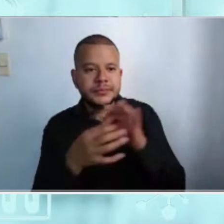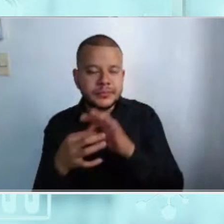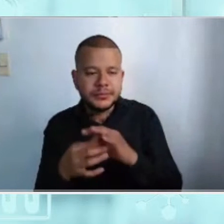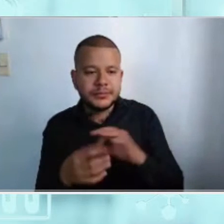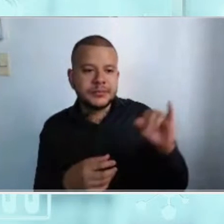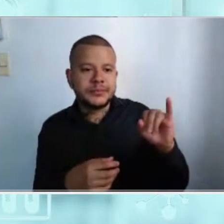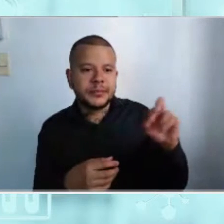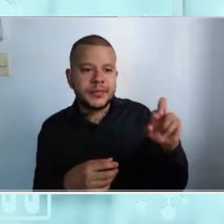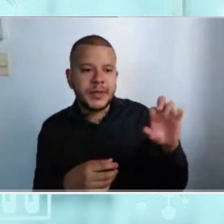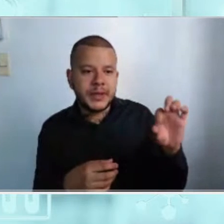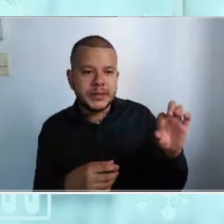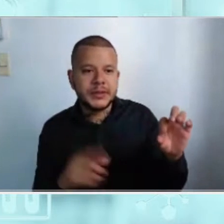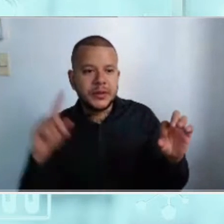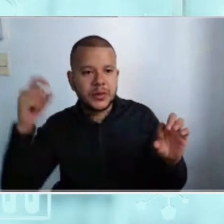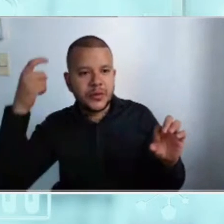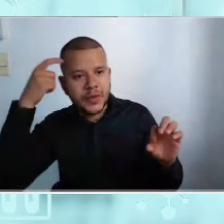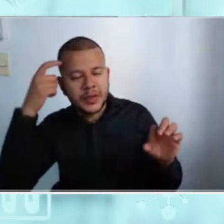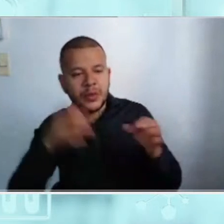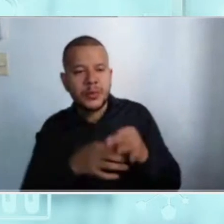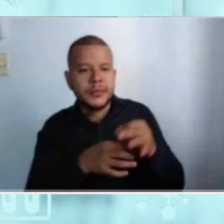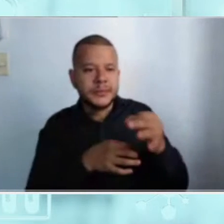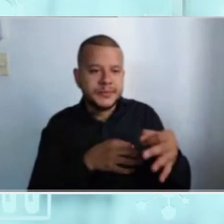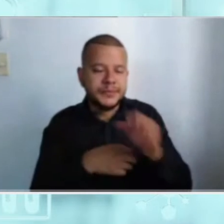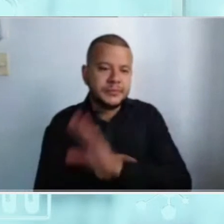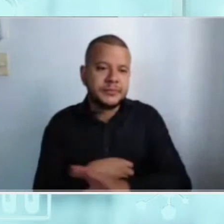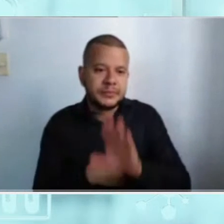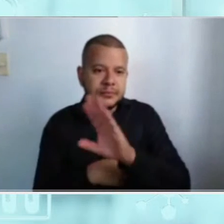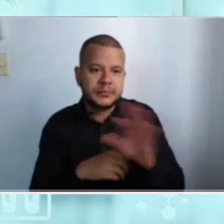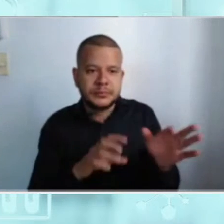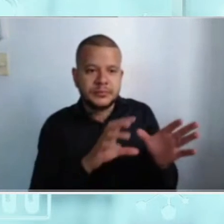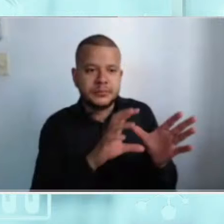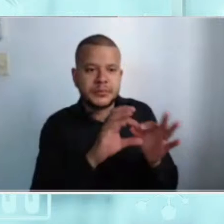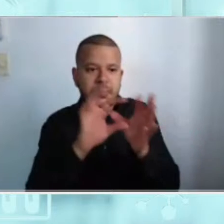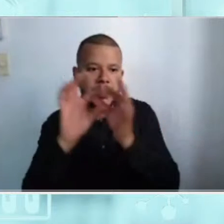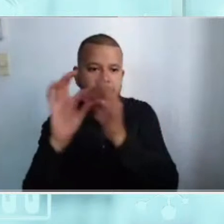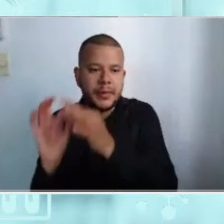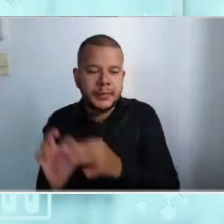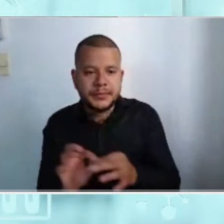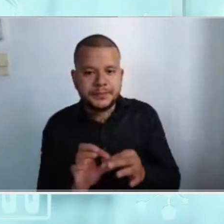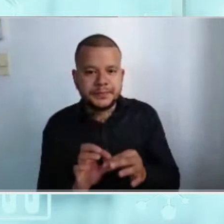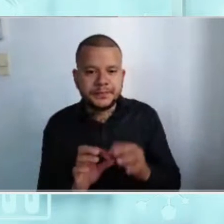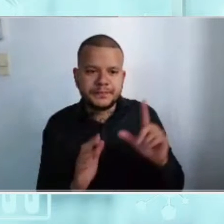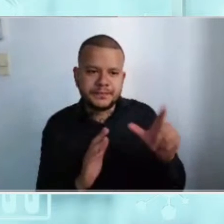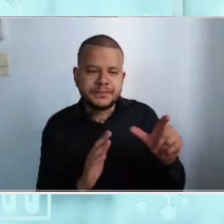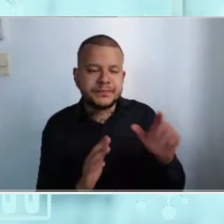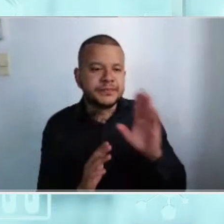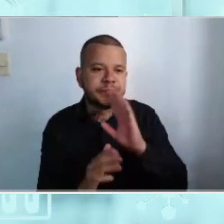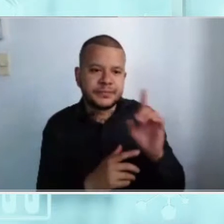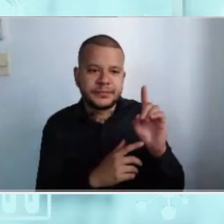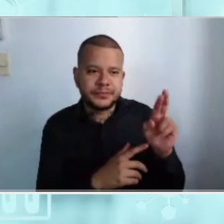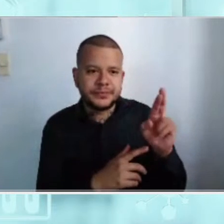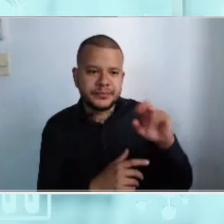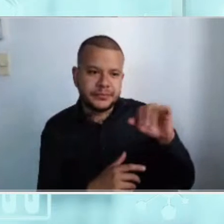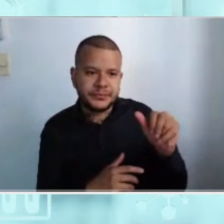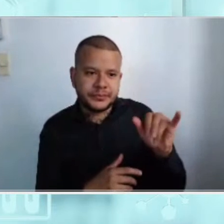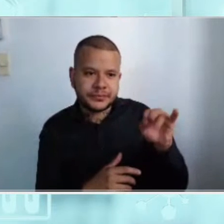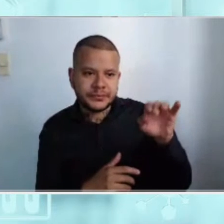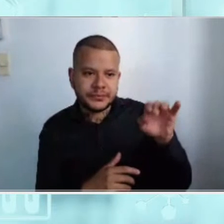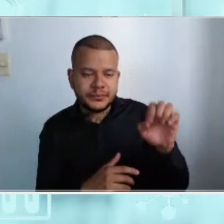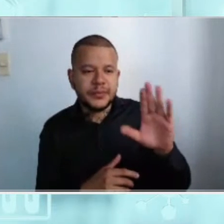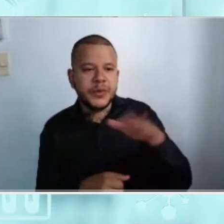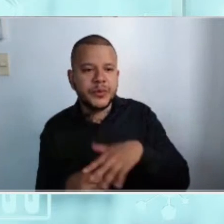gobierno, municipios, departamentos, como lo va a hacer posteriormente el doctor Jaime, desde la ciudad de